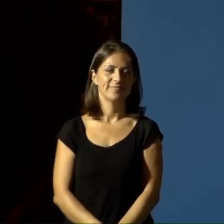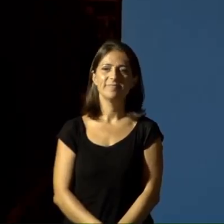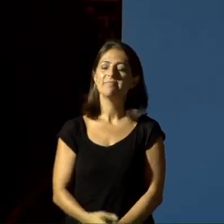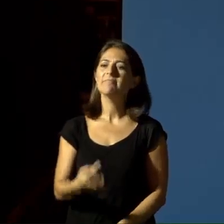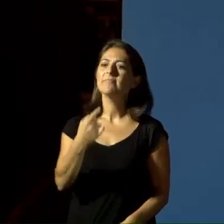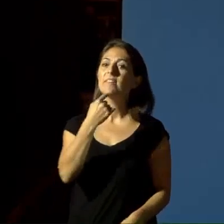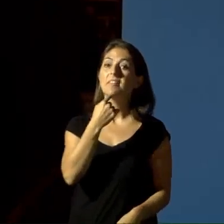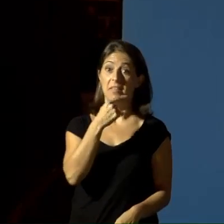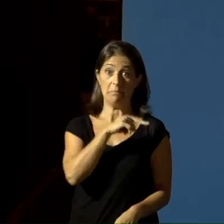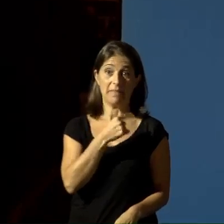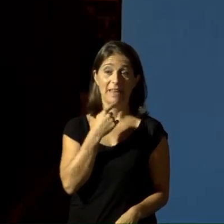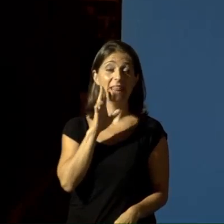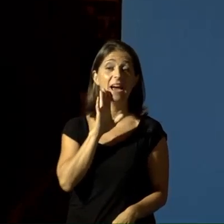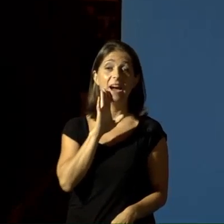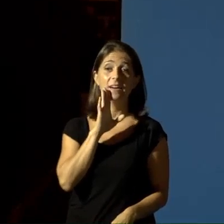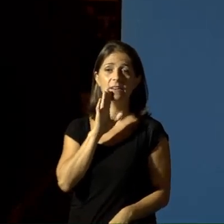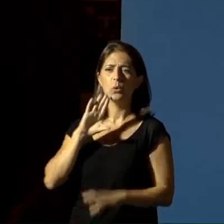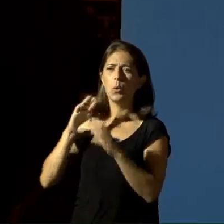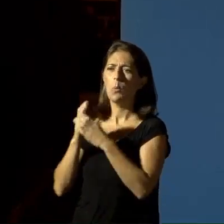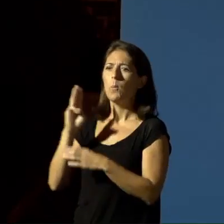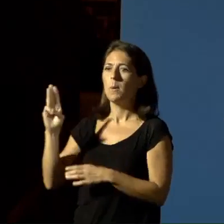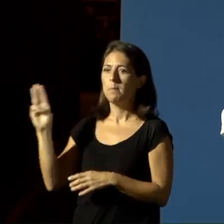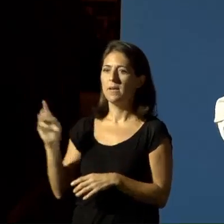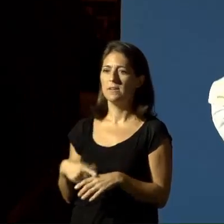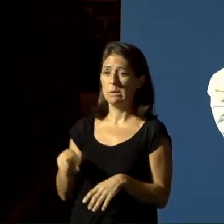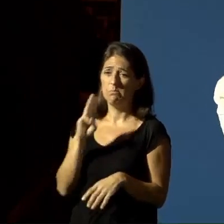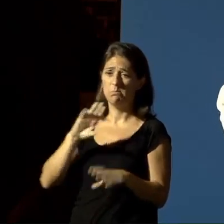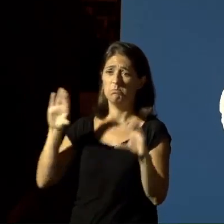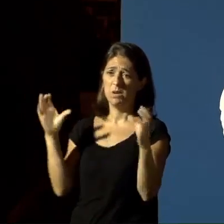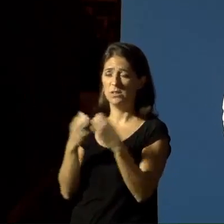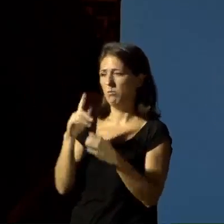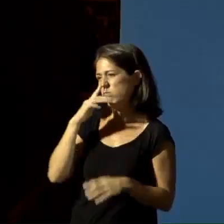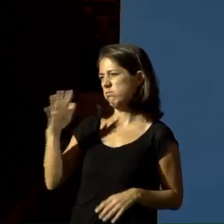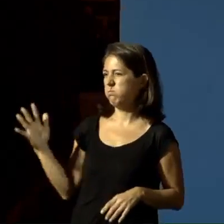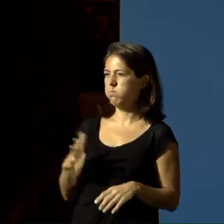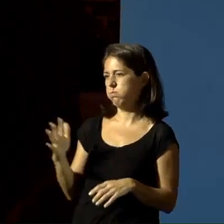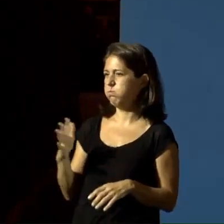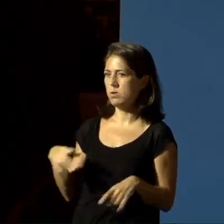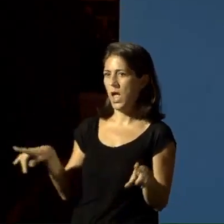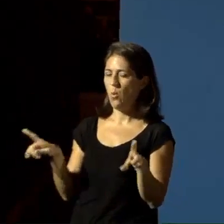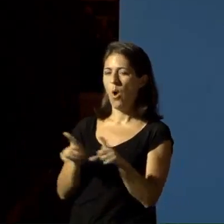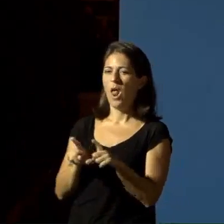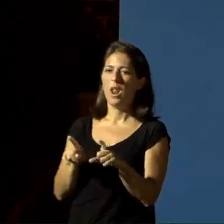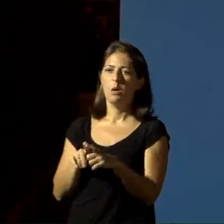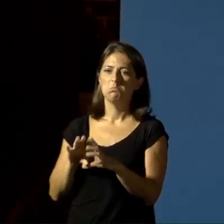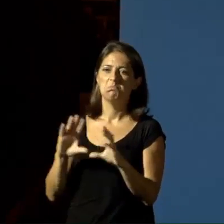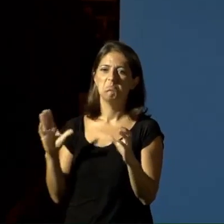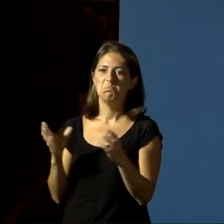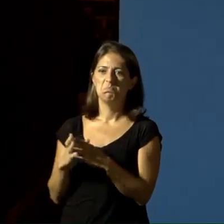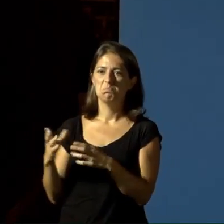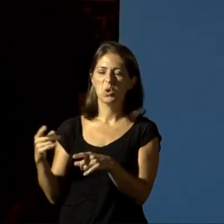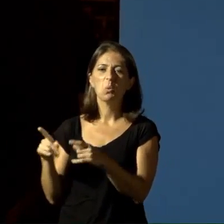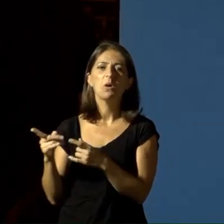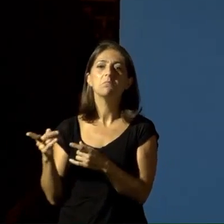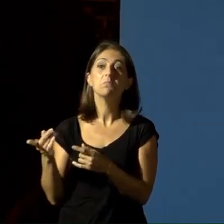Decía que os do PP, os do Partido Podre, os do Partido Patibulario, andan a